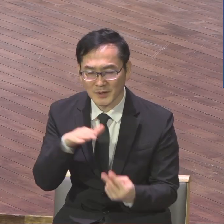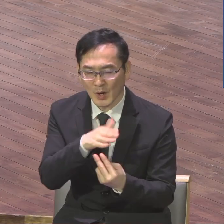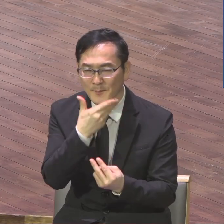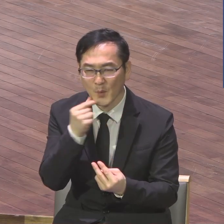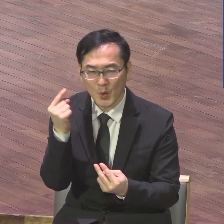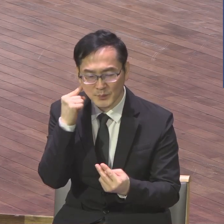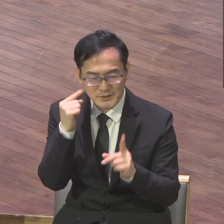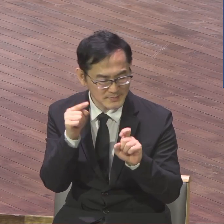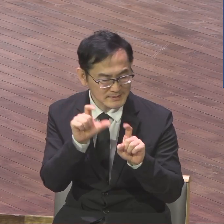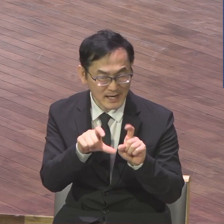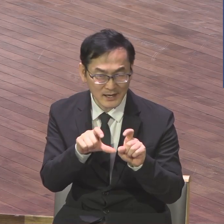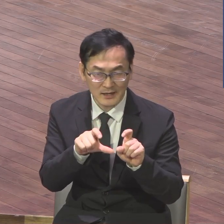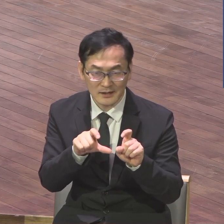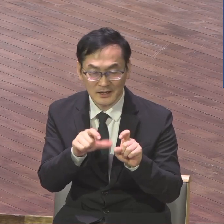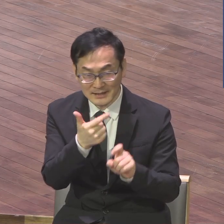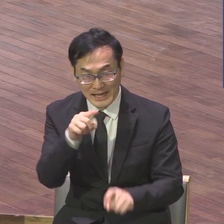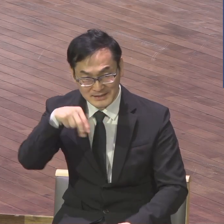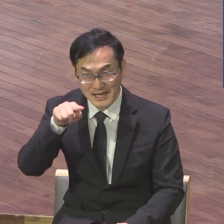사흘 만에